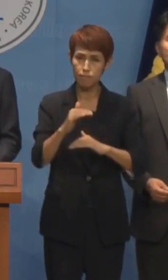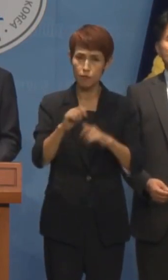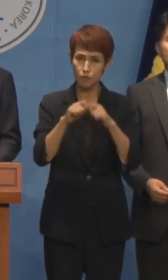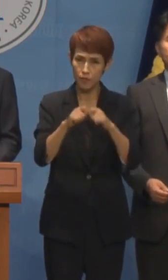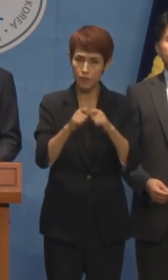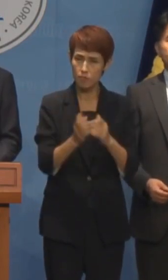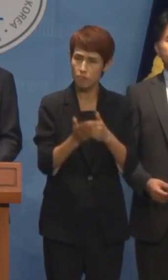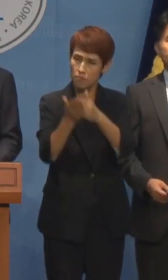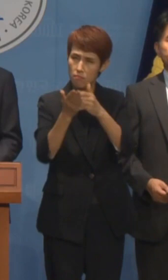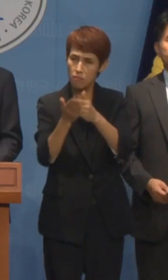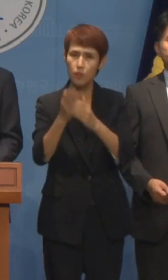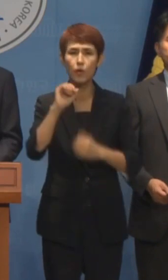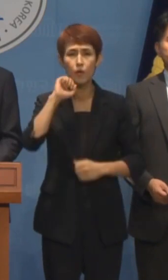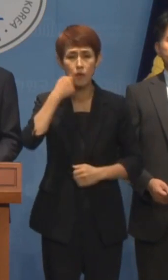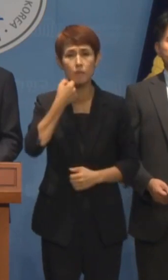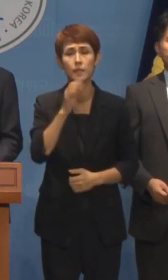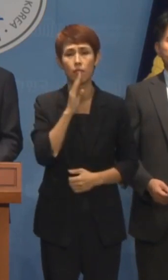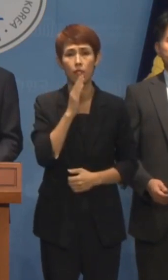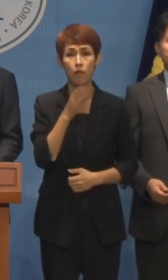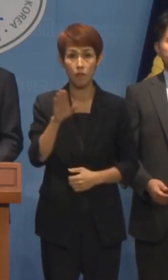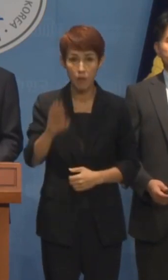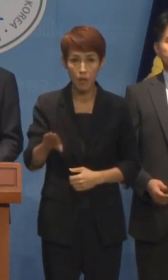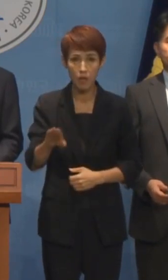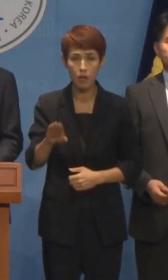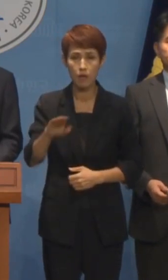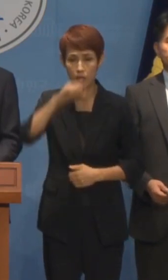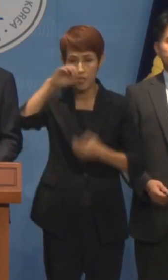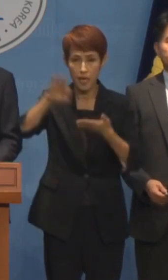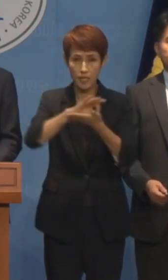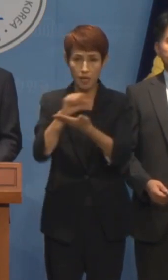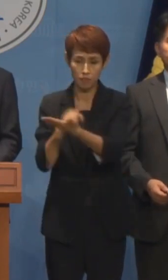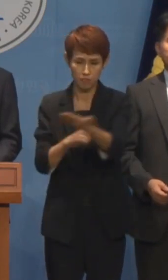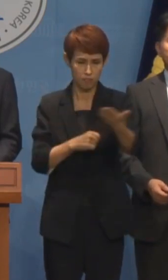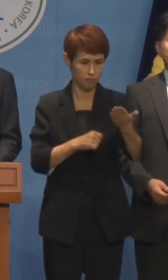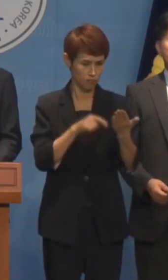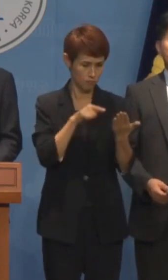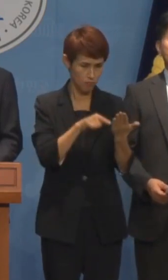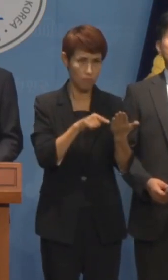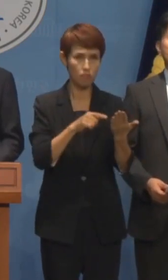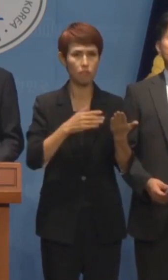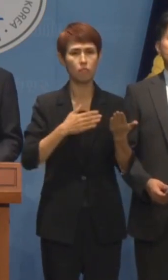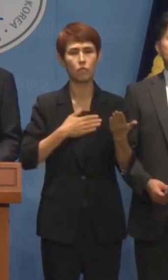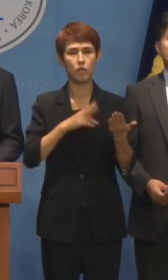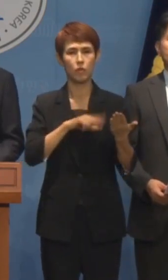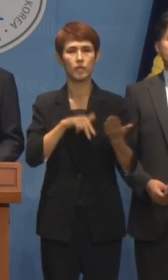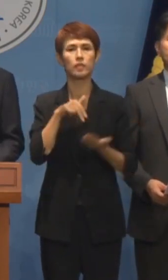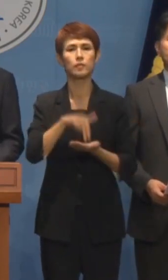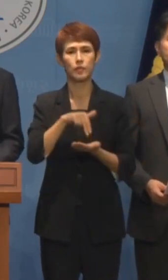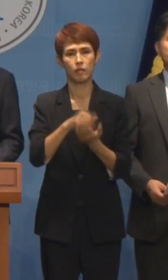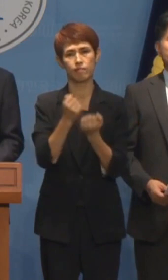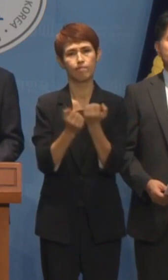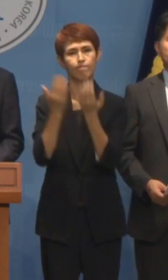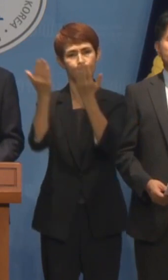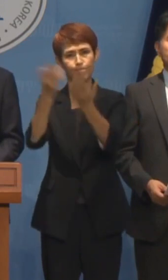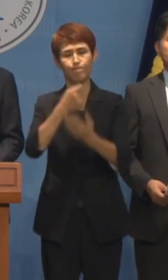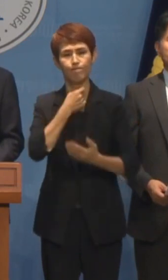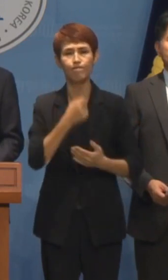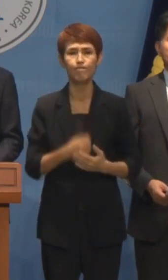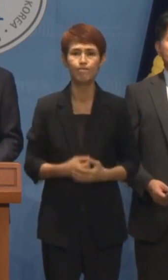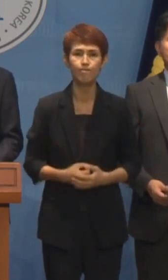구체적으로 제시하기 어렵지만 확인된 예산을 중심으로 우리의 입장을 다음과 같이 밝히고자